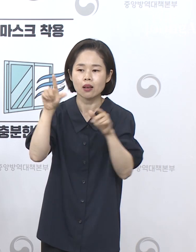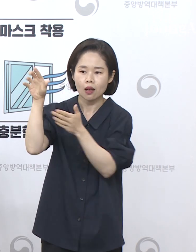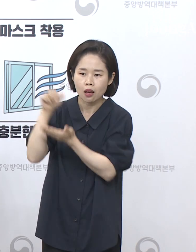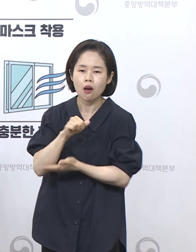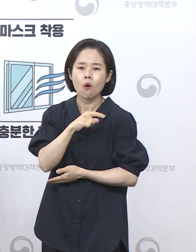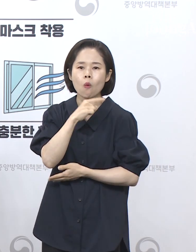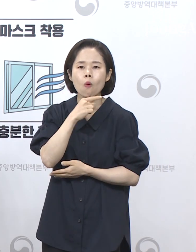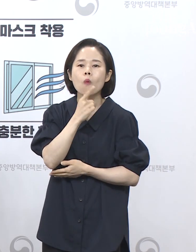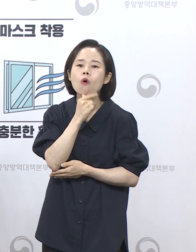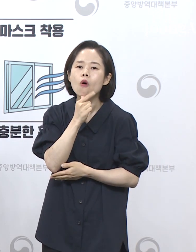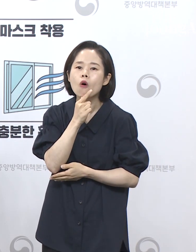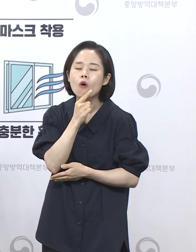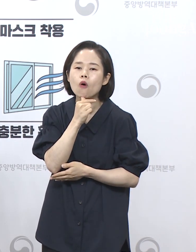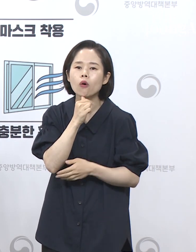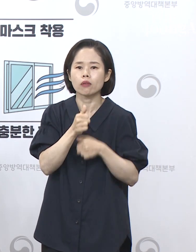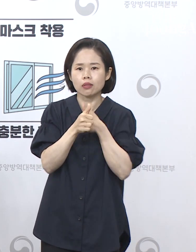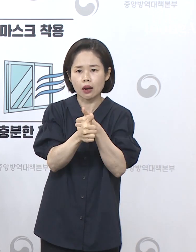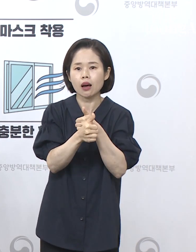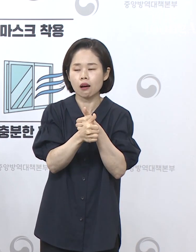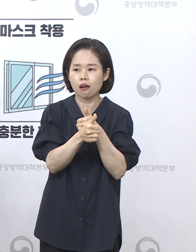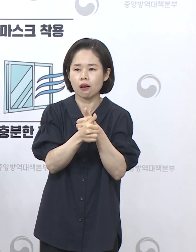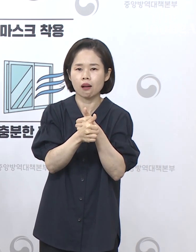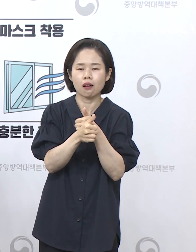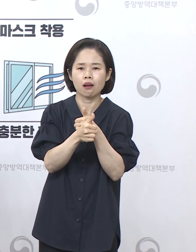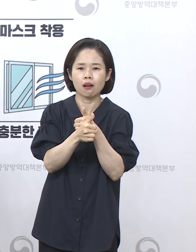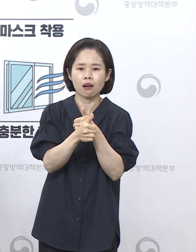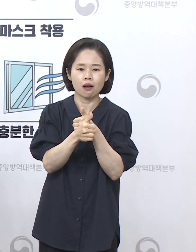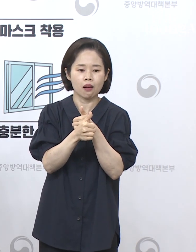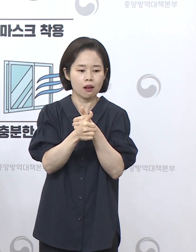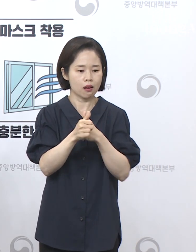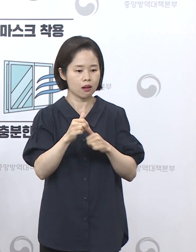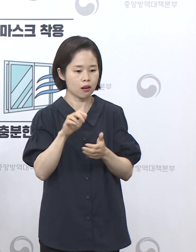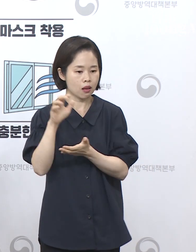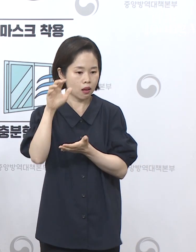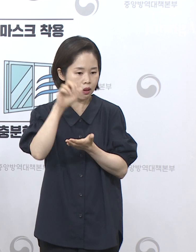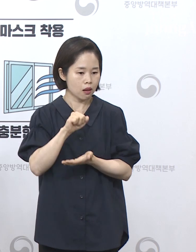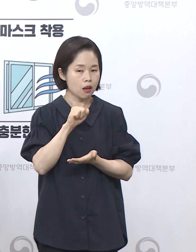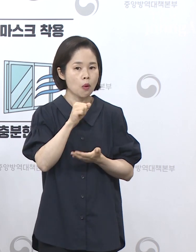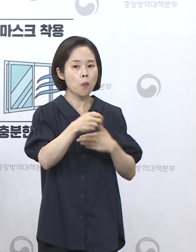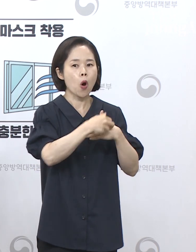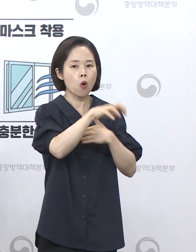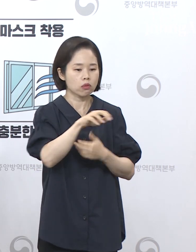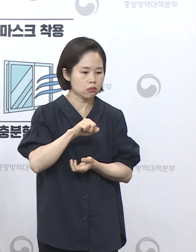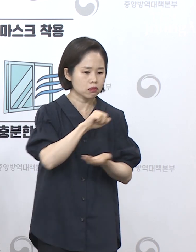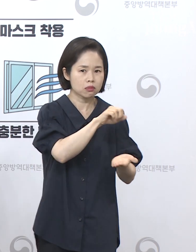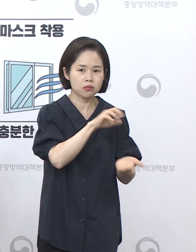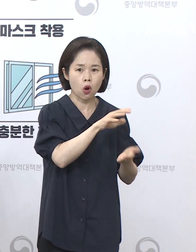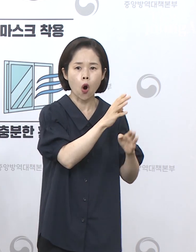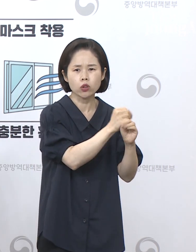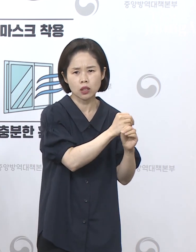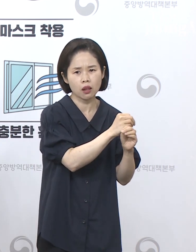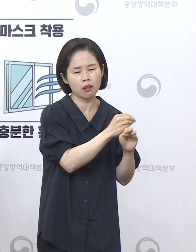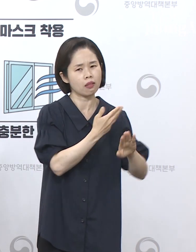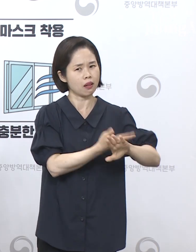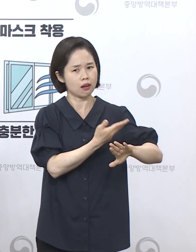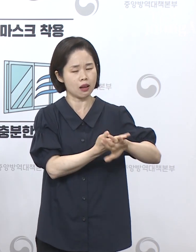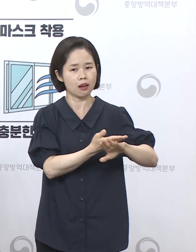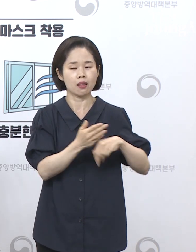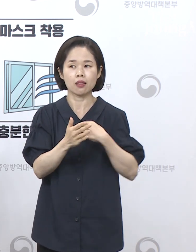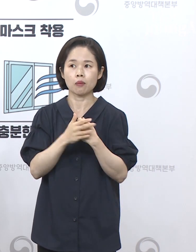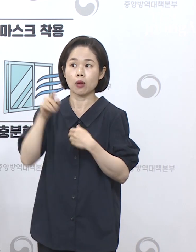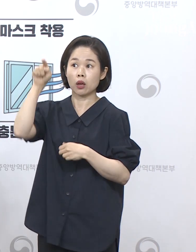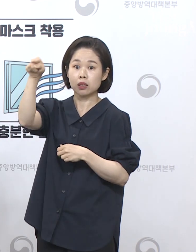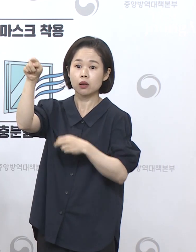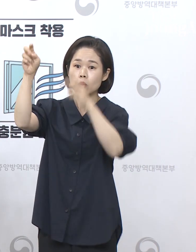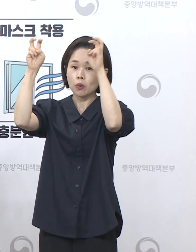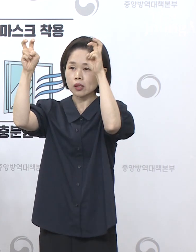따라서도 또 저희는 이제 공급해야 되는 그런 날짜들이 달라지기 때문에 구체적으로 그 주에 백신이 언제 비행기에